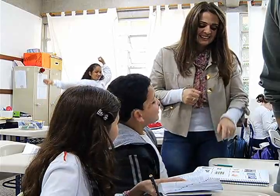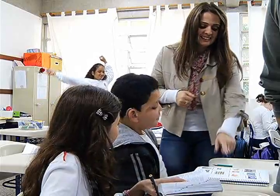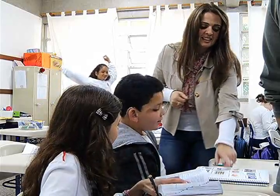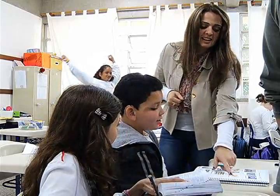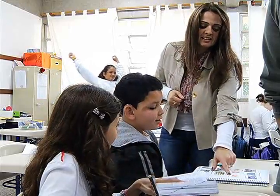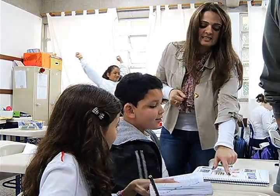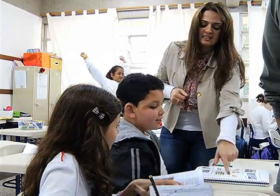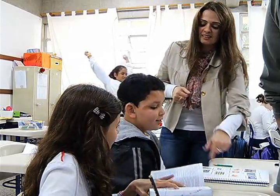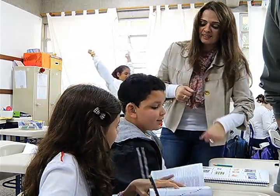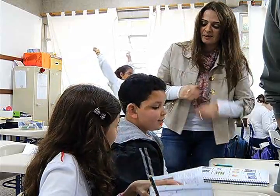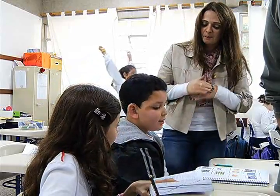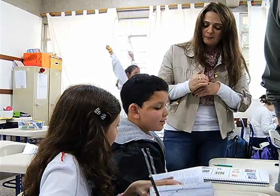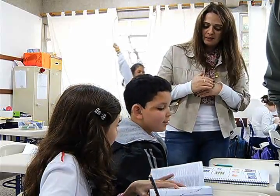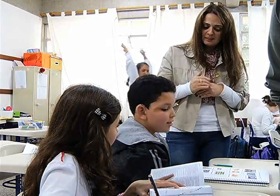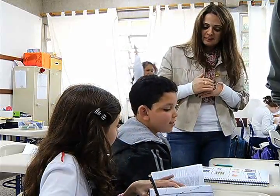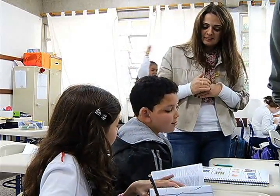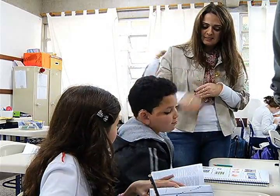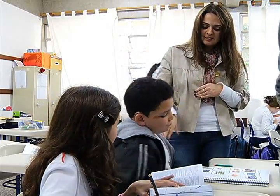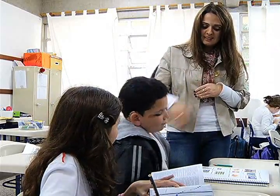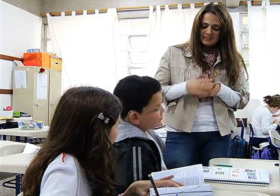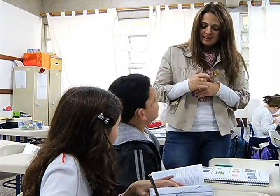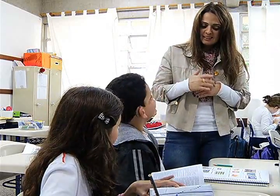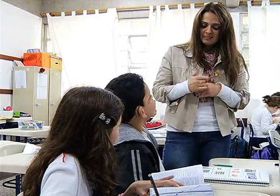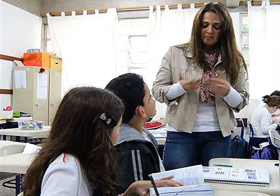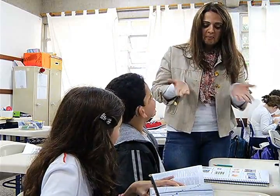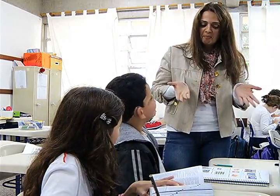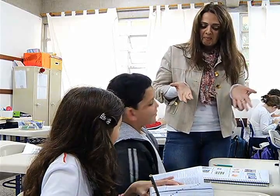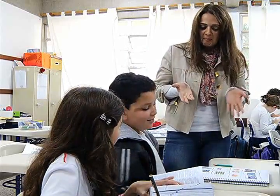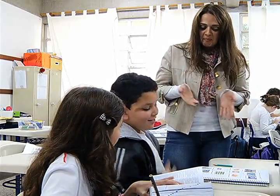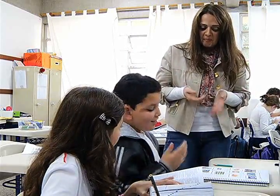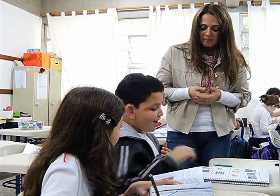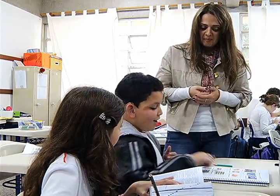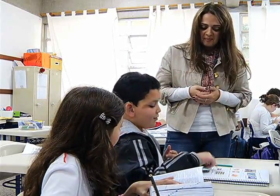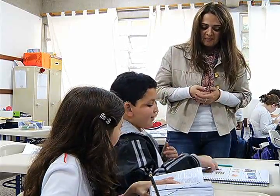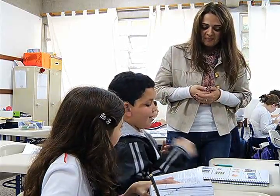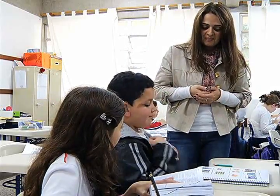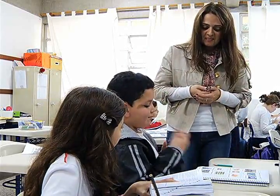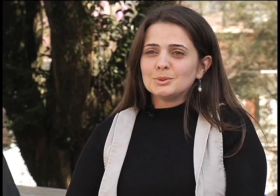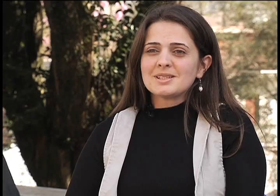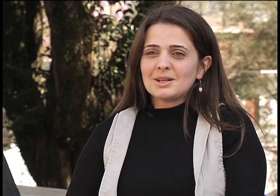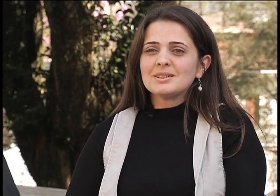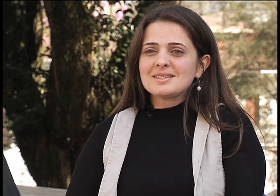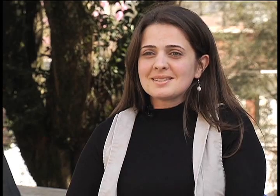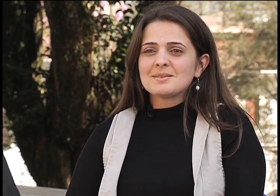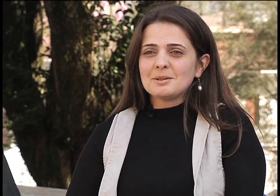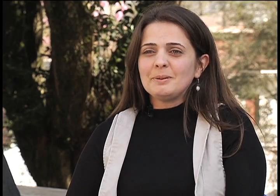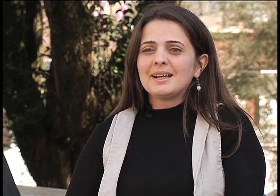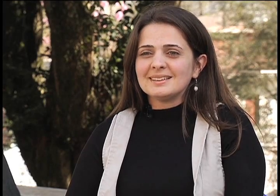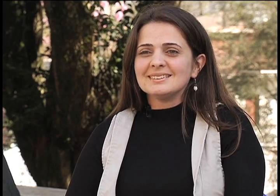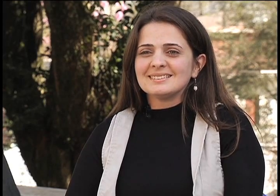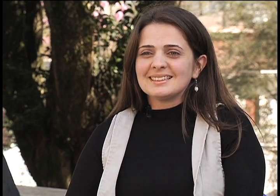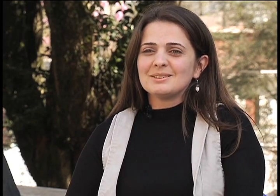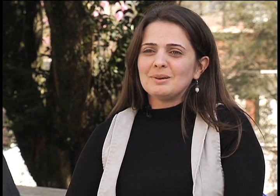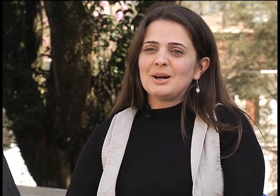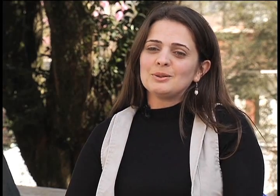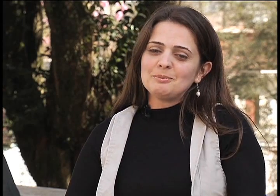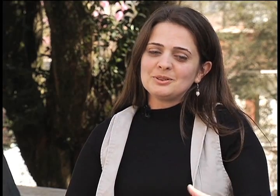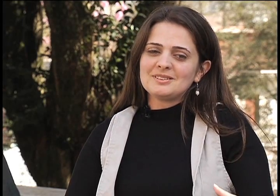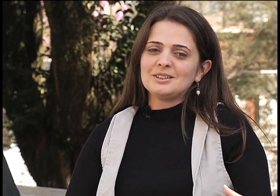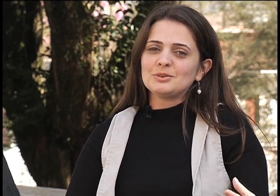que trabalham nessa área, ela chama aquele que escuta de aluno ouvinte. 2 aulas separadas, né? Uma aula que seria do